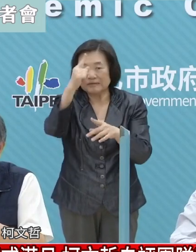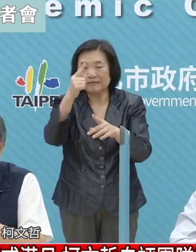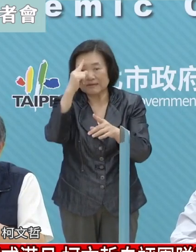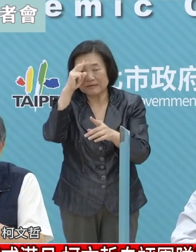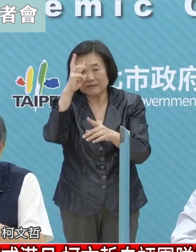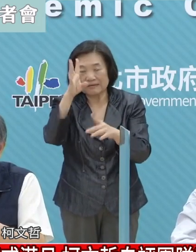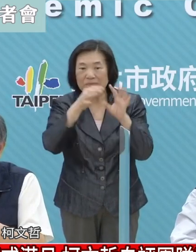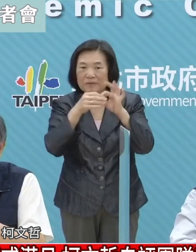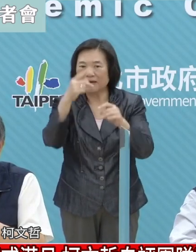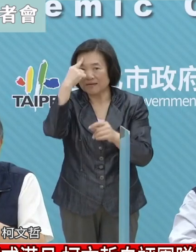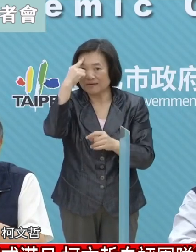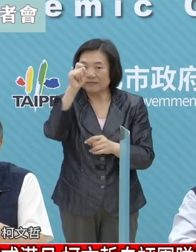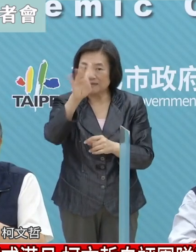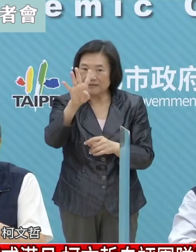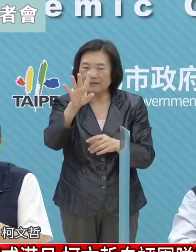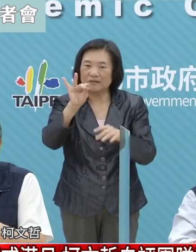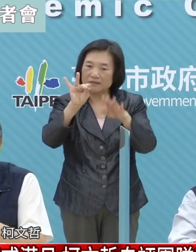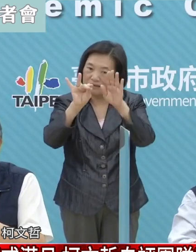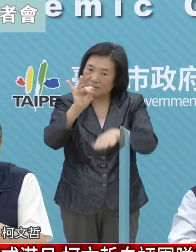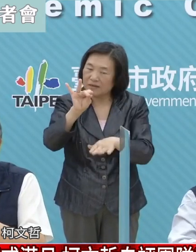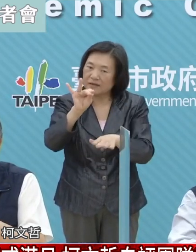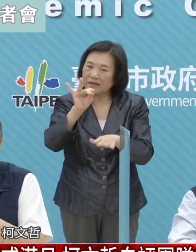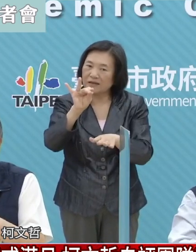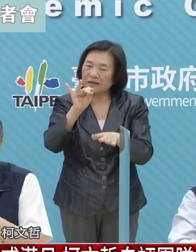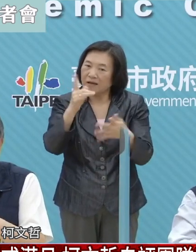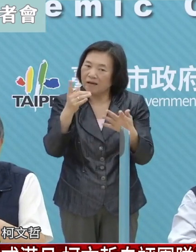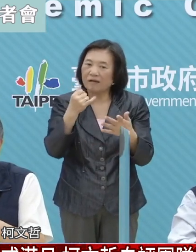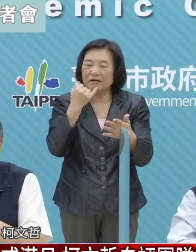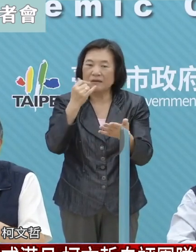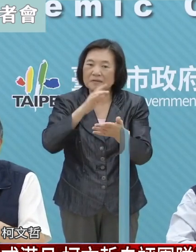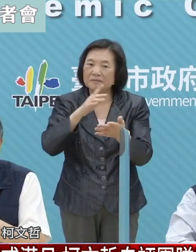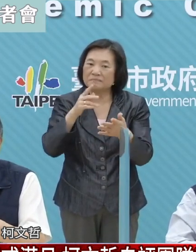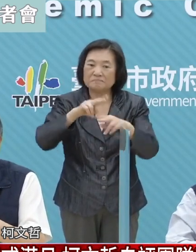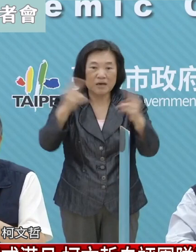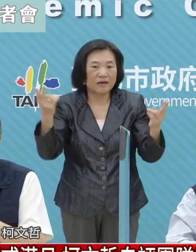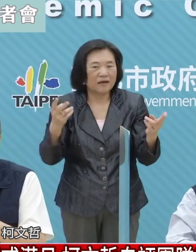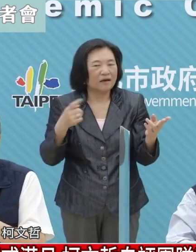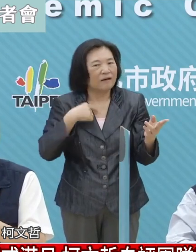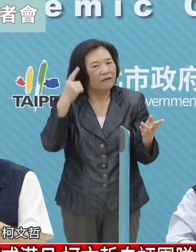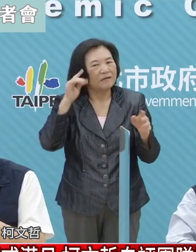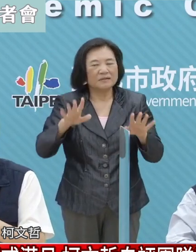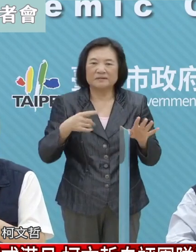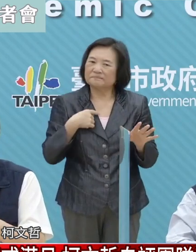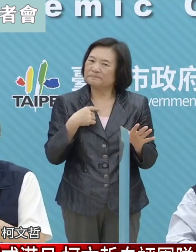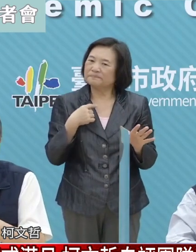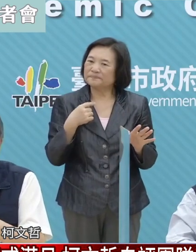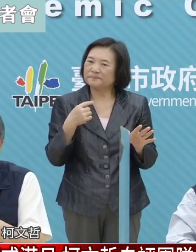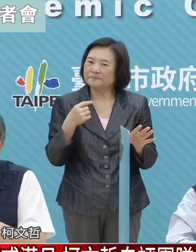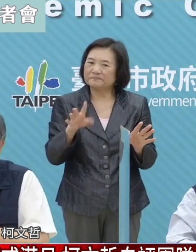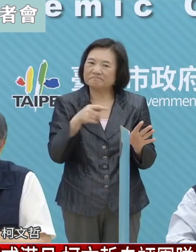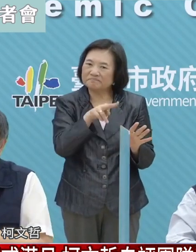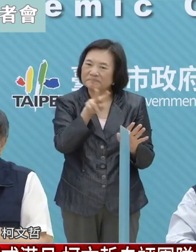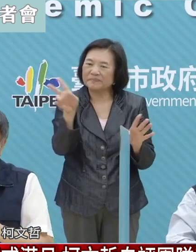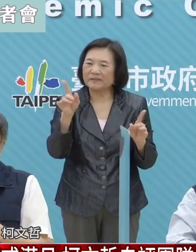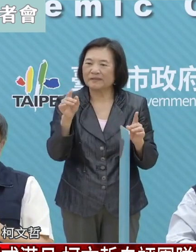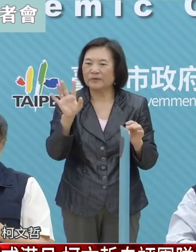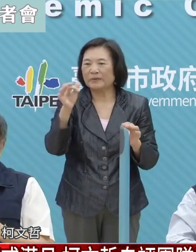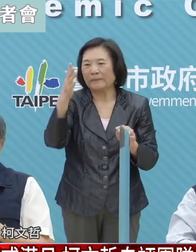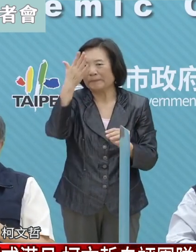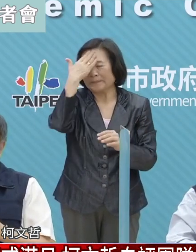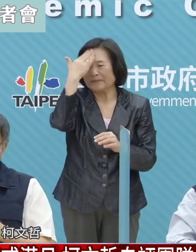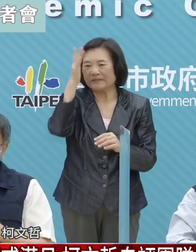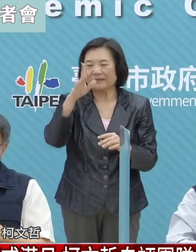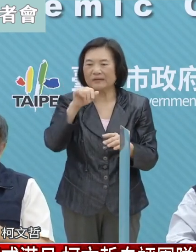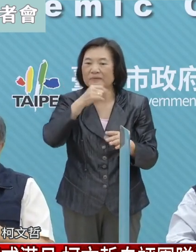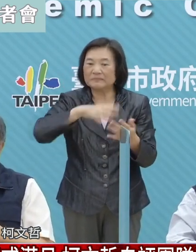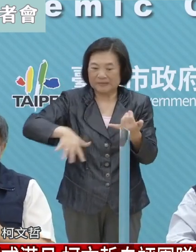14天少100个或怎样，那才可以解除三级嘛。但是现在看起来比较麻烦的是这样，因为台湾你知